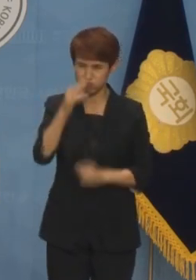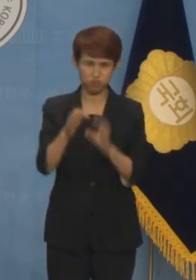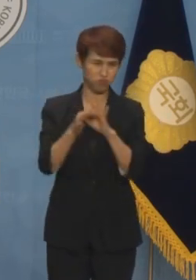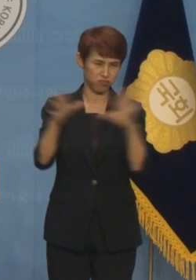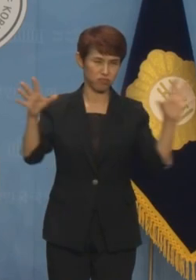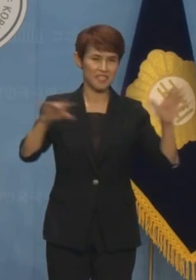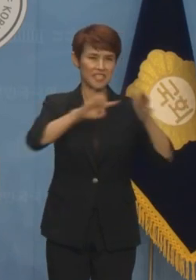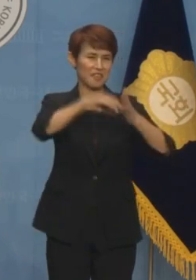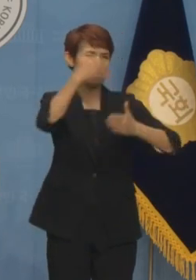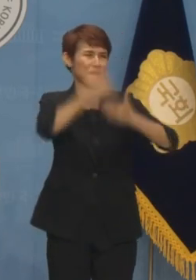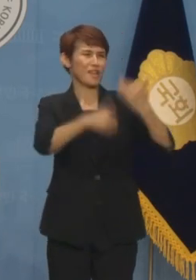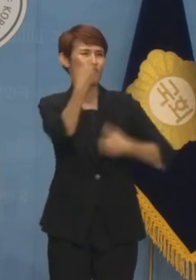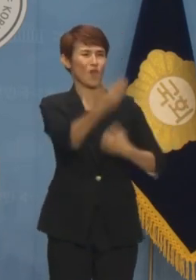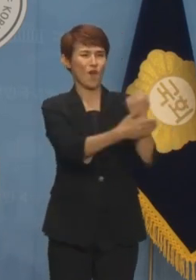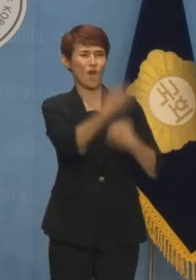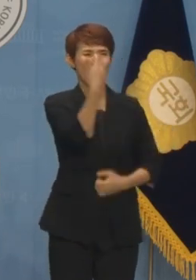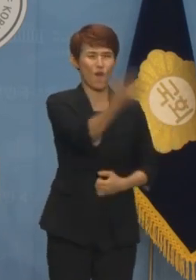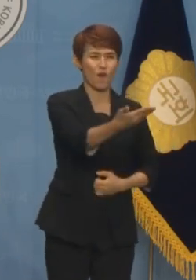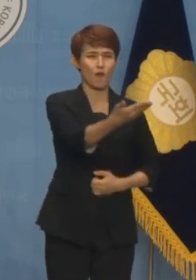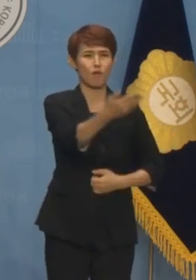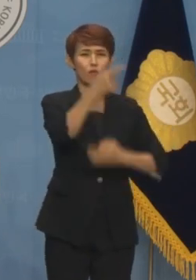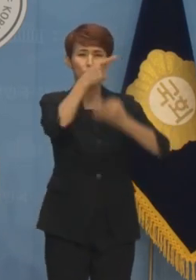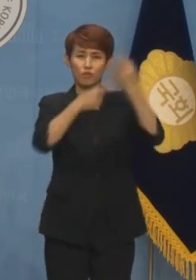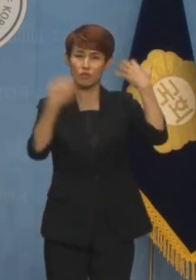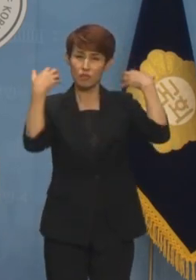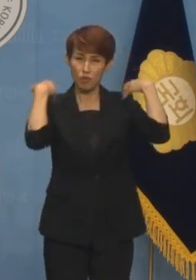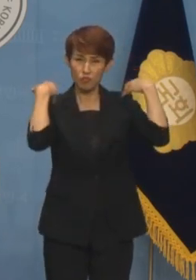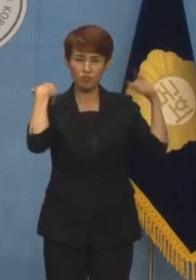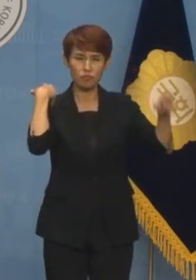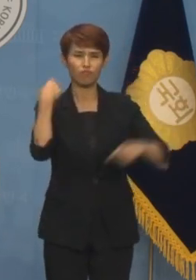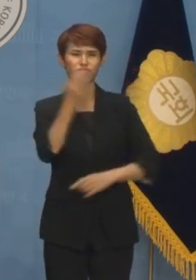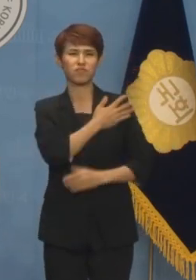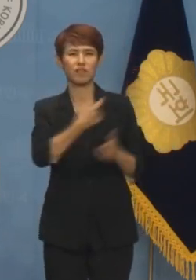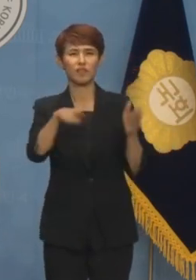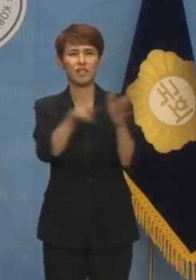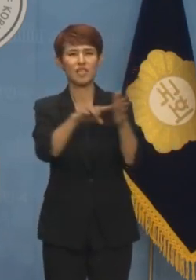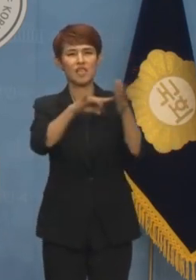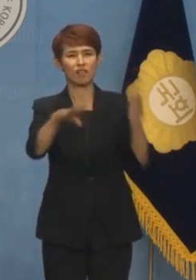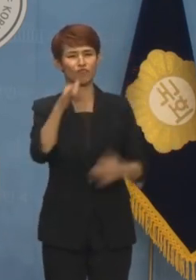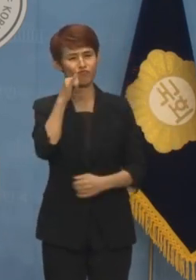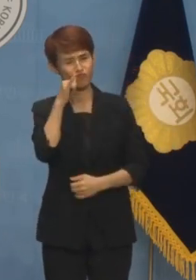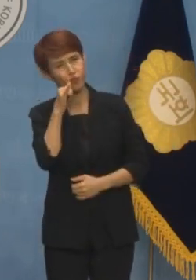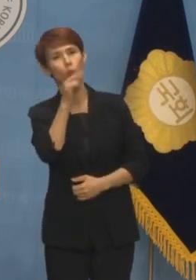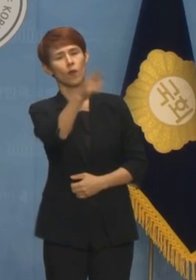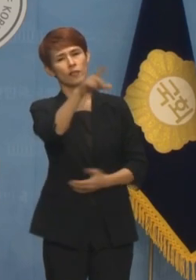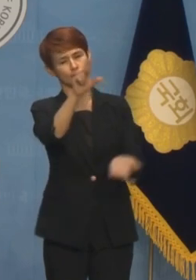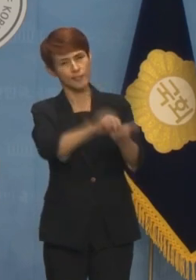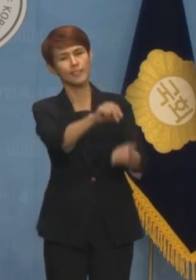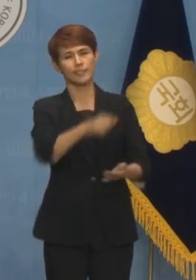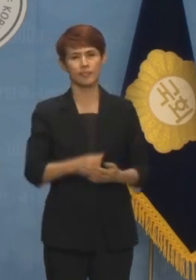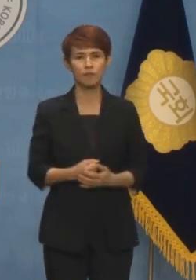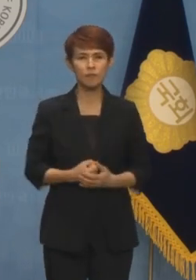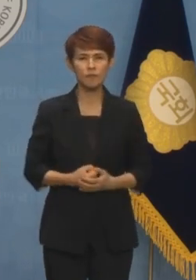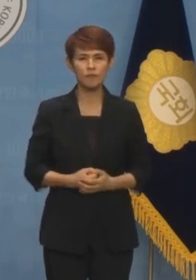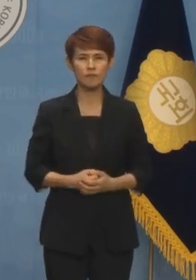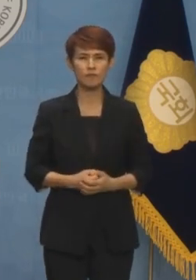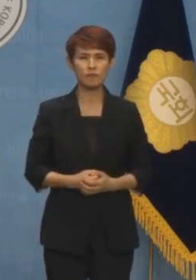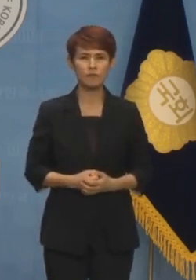골몰하는 윤석열 정부야말로 부자 감세 중독에 빠진 정부가 아닙니까?